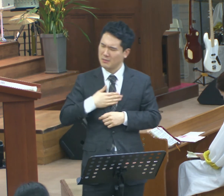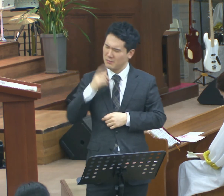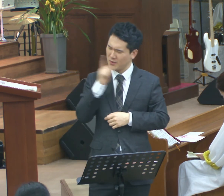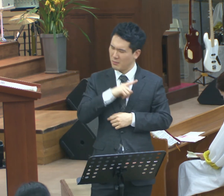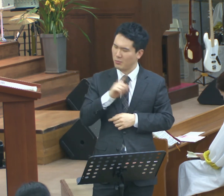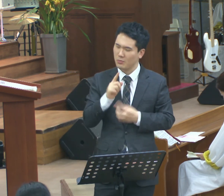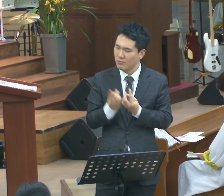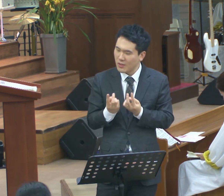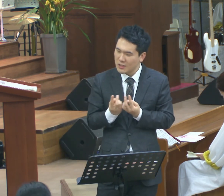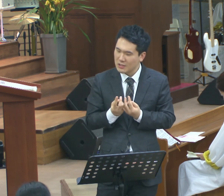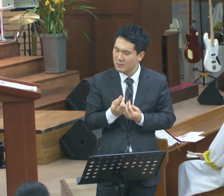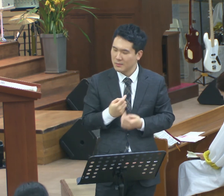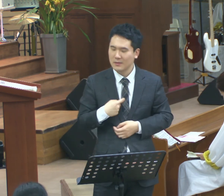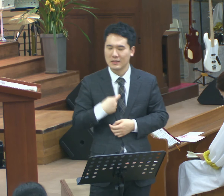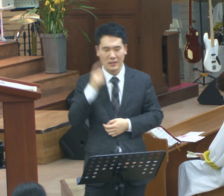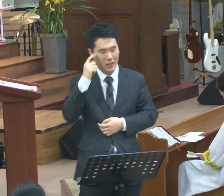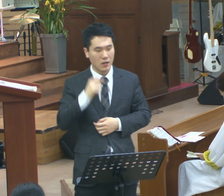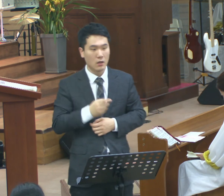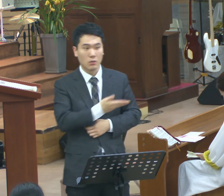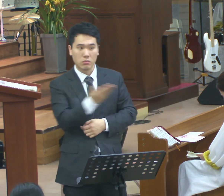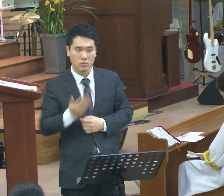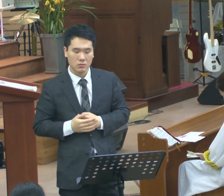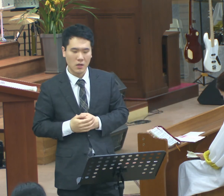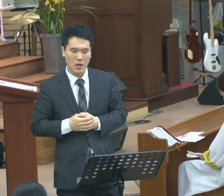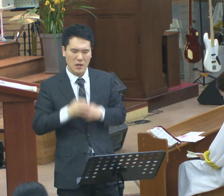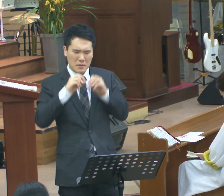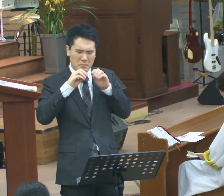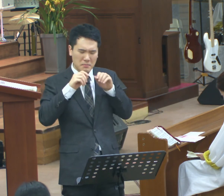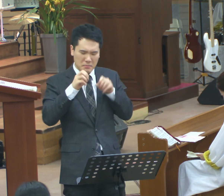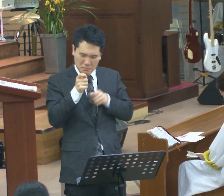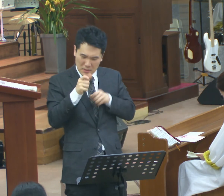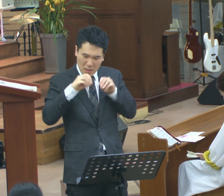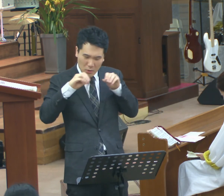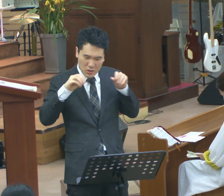계시지만, 미세먼지 그동안도 모르고 많이 마셨는데